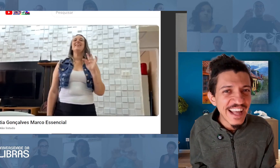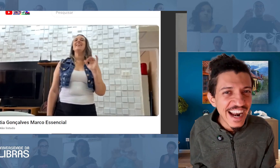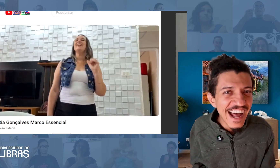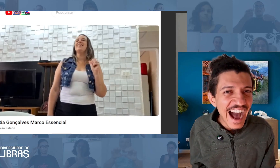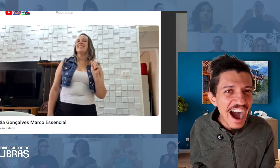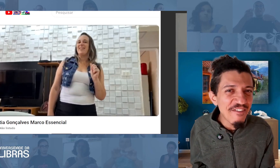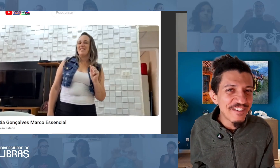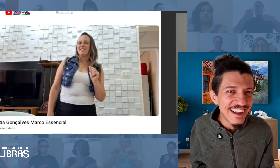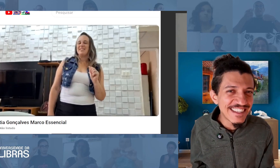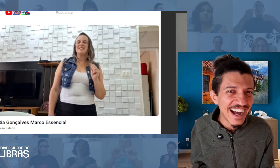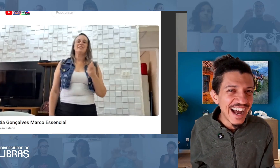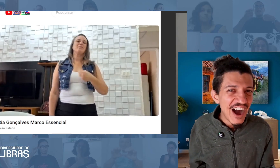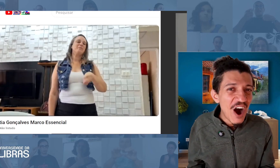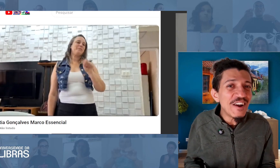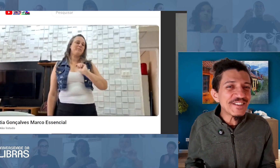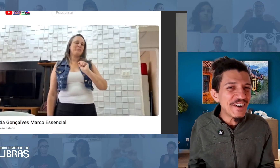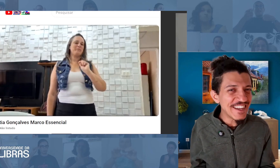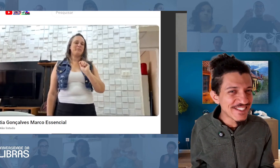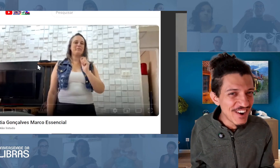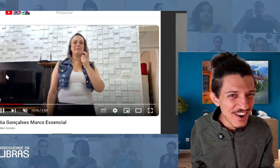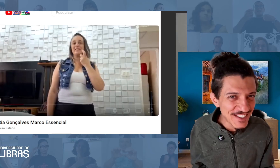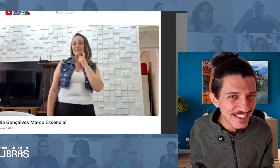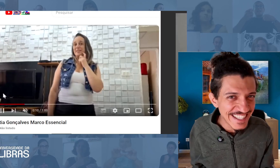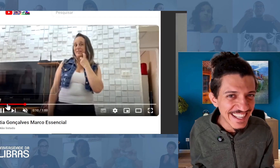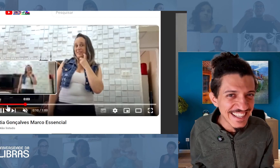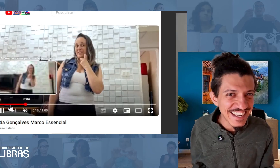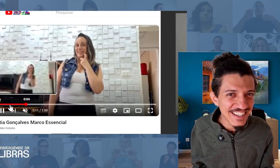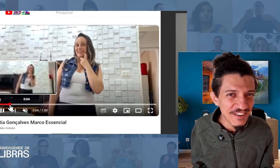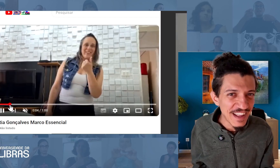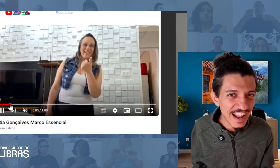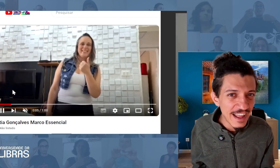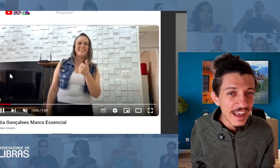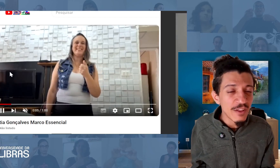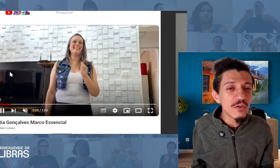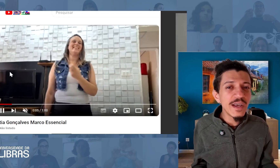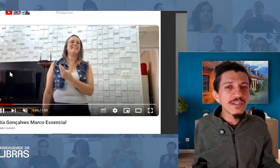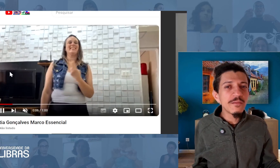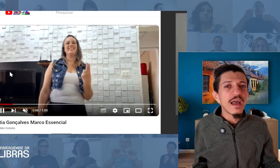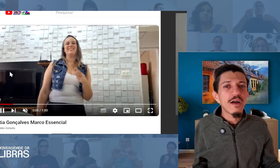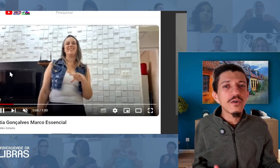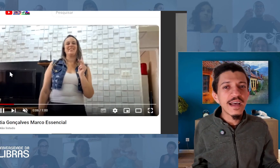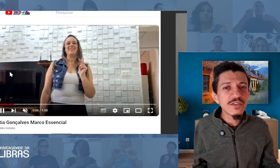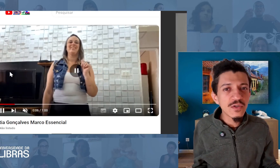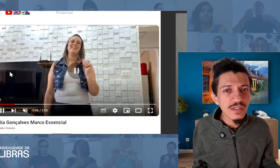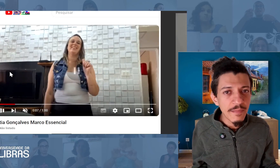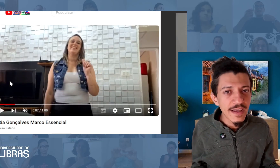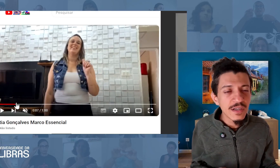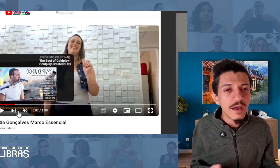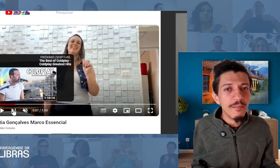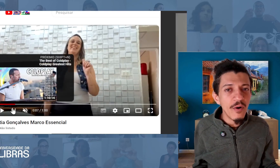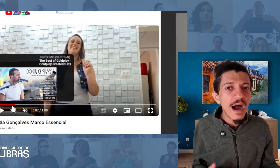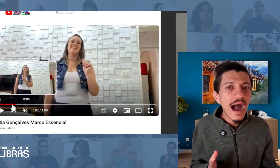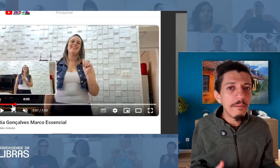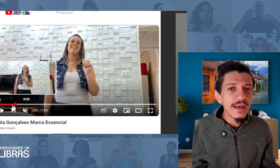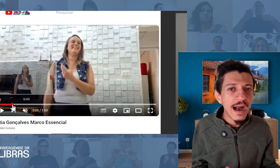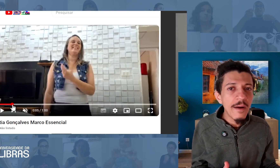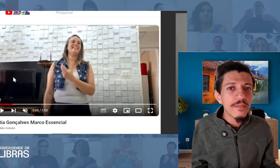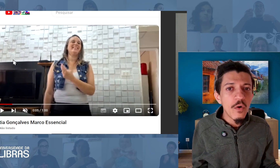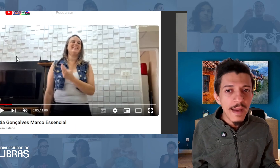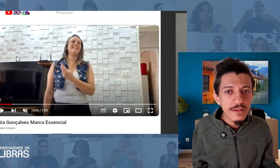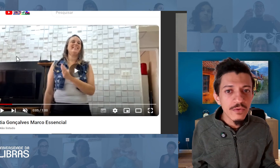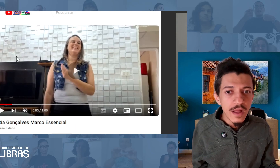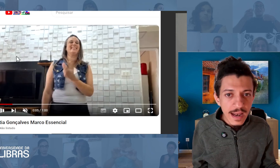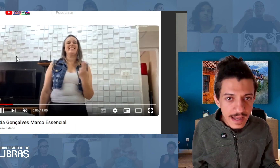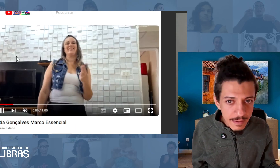leveza dela ao finalizar. Olha o sorriso no rosto da sinalização dela. Tudo isso acontece justamente por aplicar